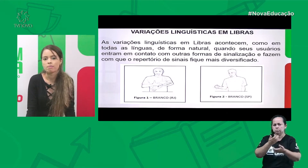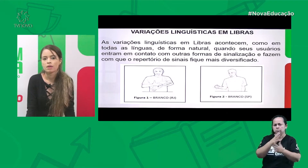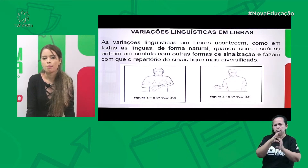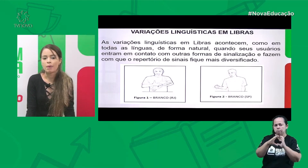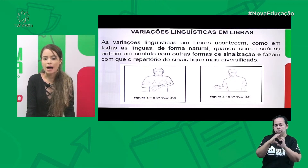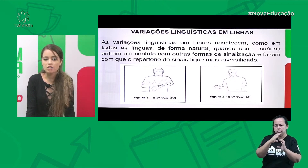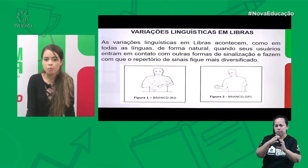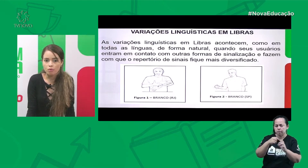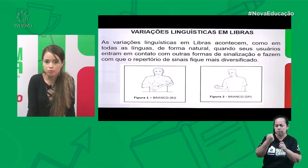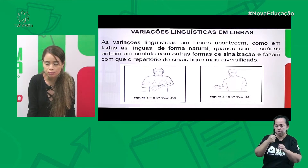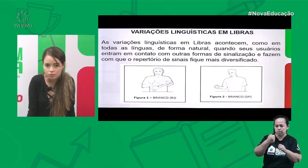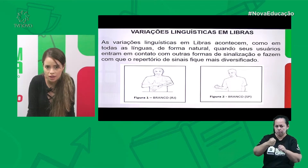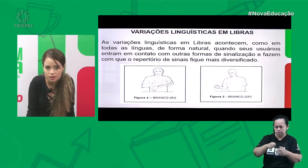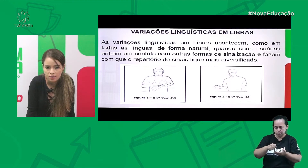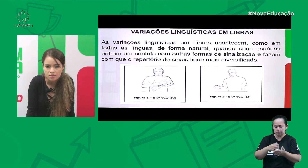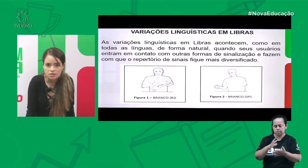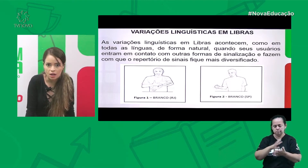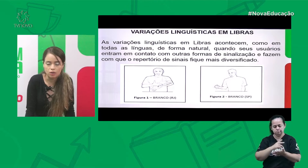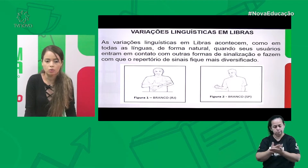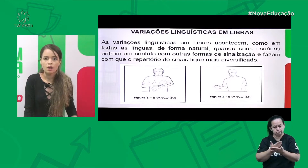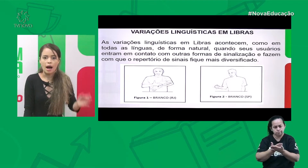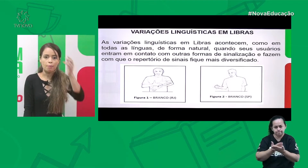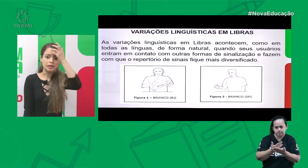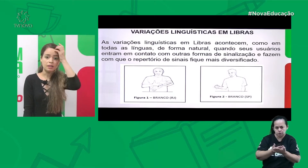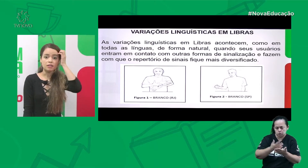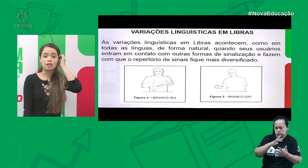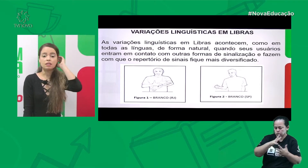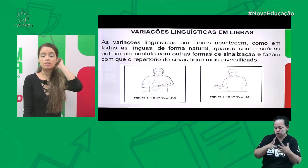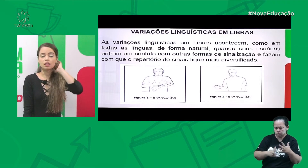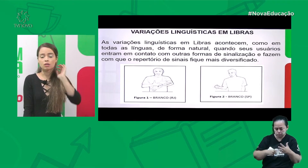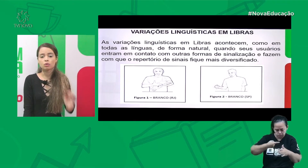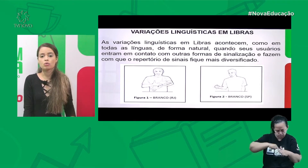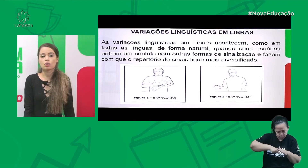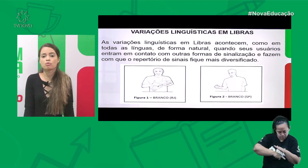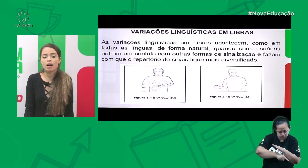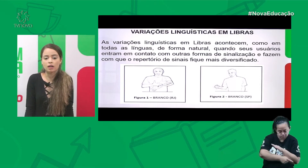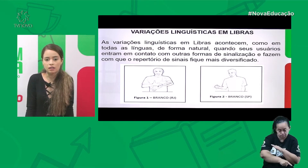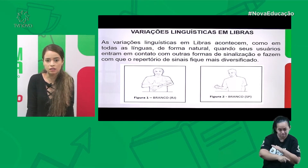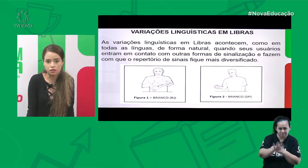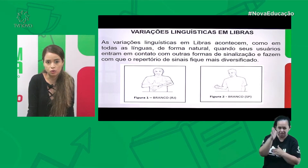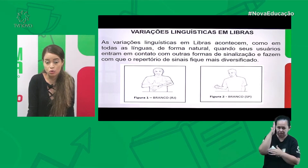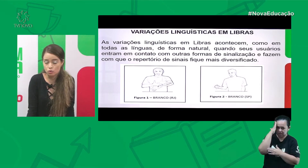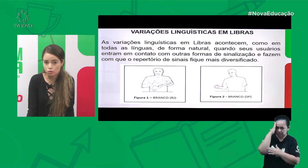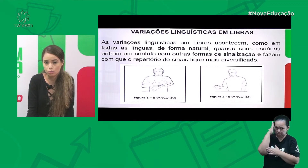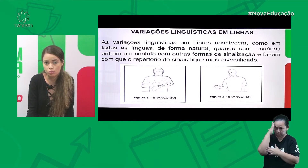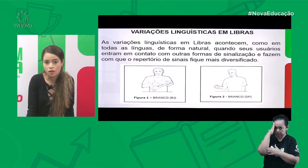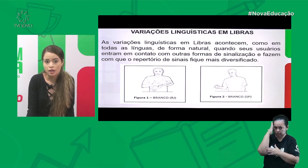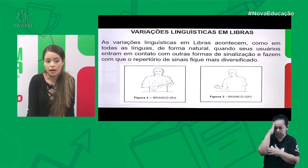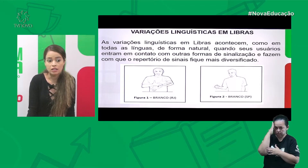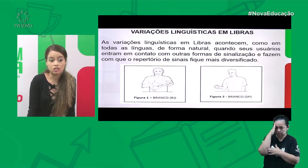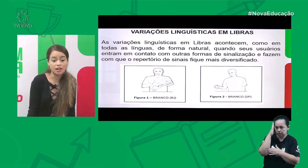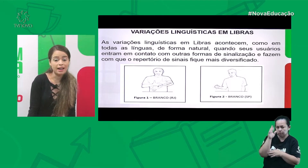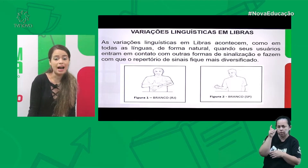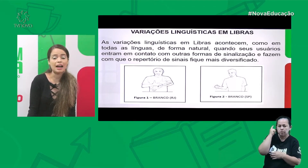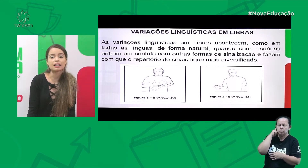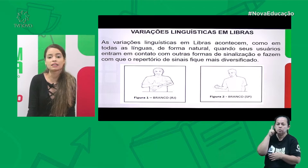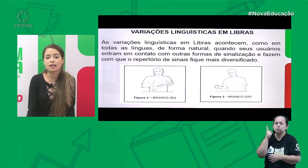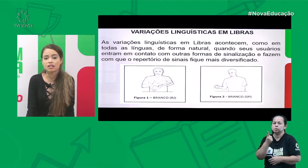forma mais profunda, certo? Aprendendo e entendendo que os seus falantes, os surdos, eles